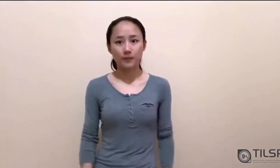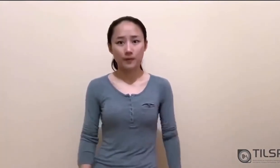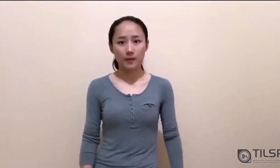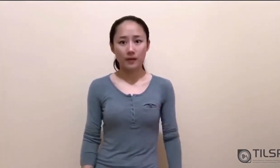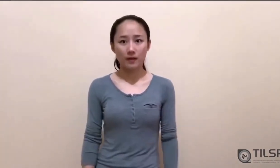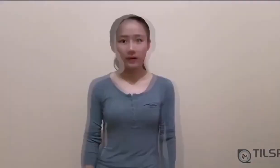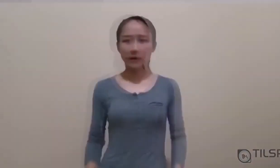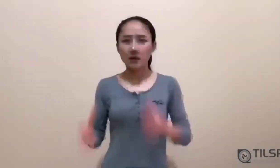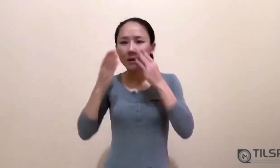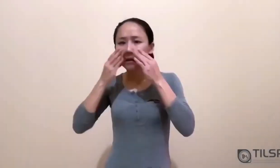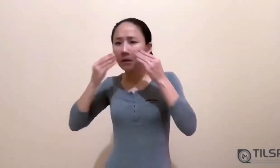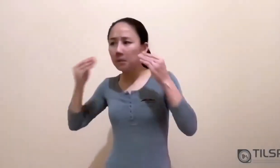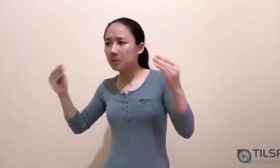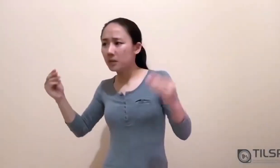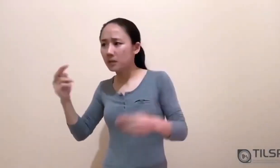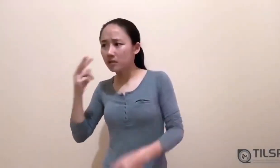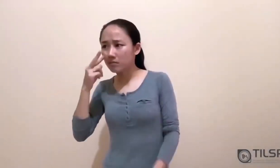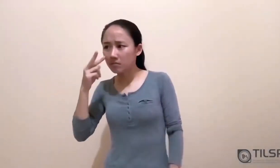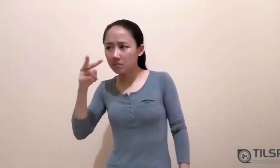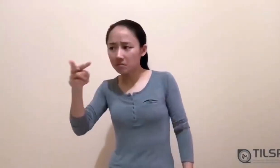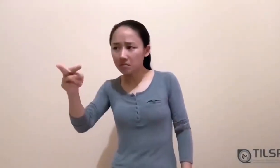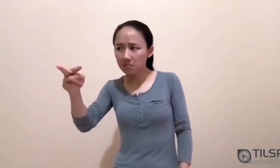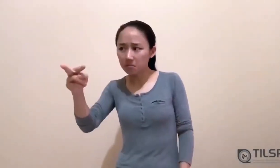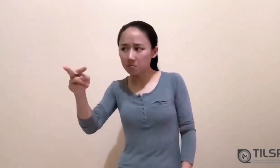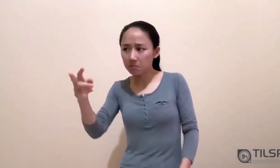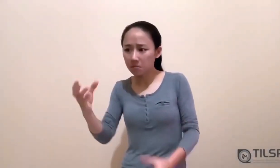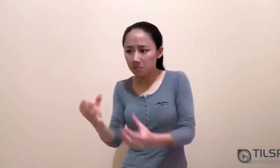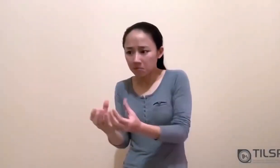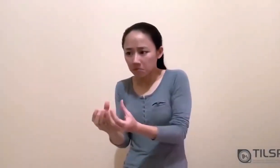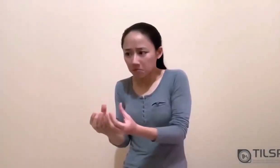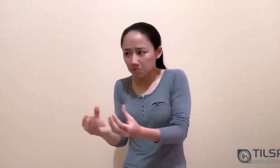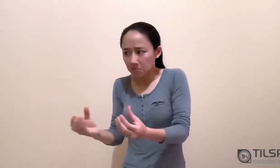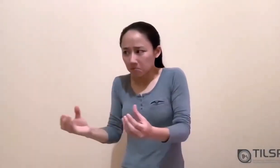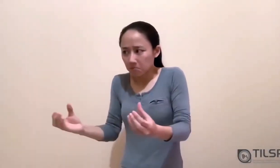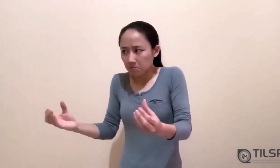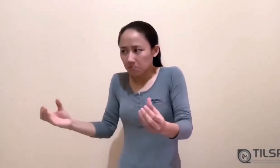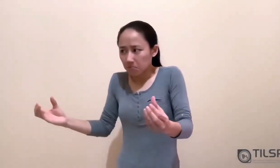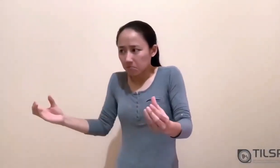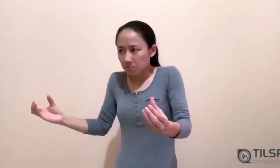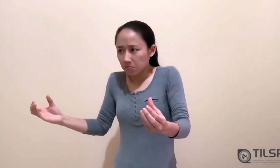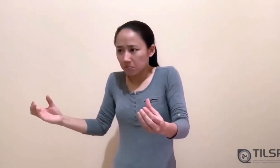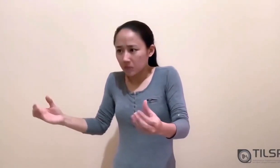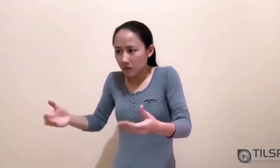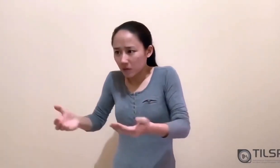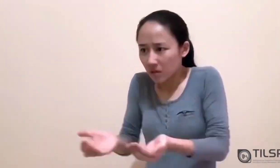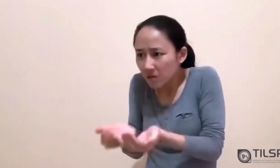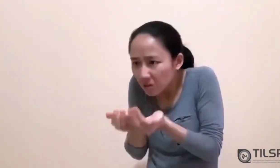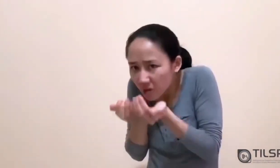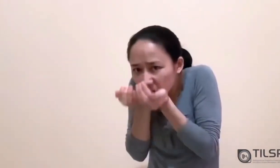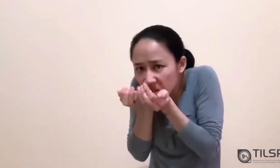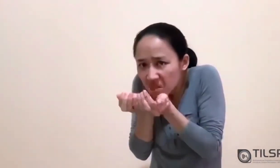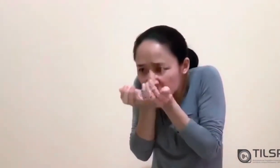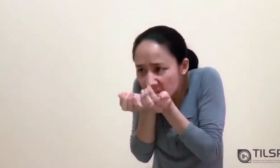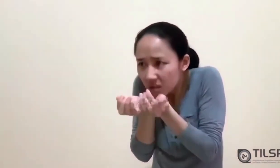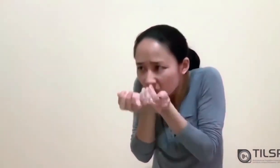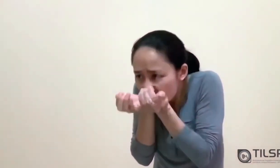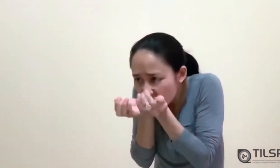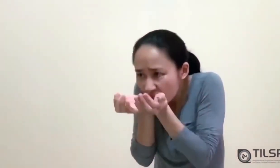A cegonha havia colocado a sopa em um recipiente em que só cabia o bico